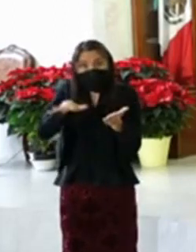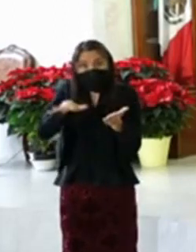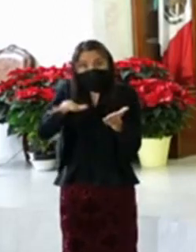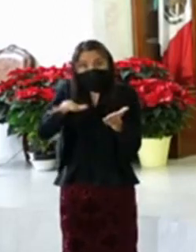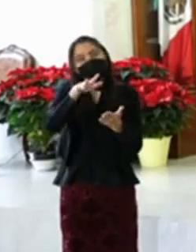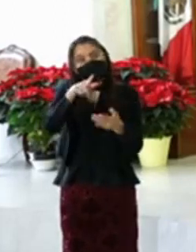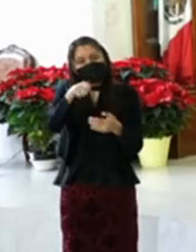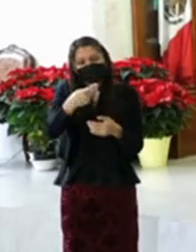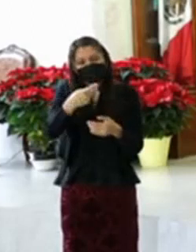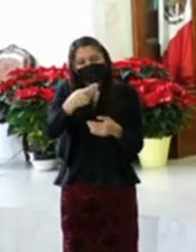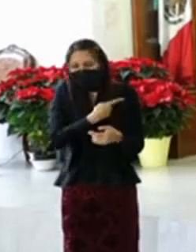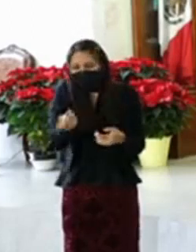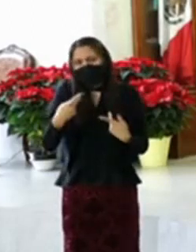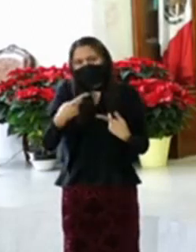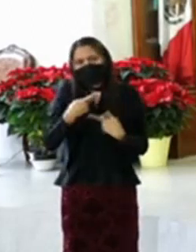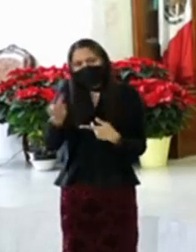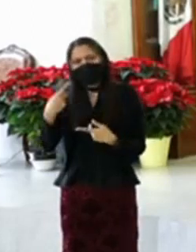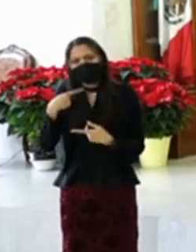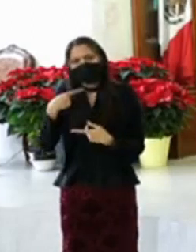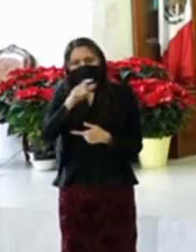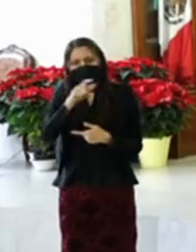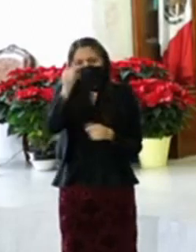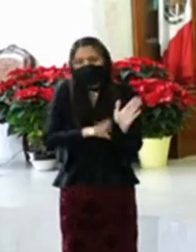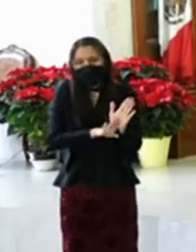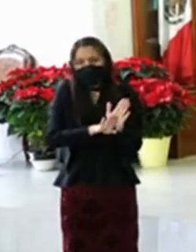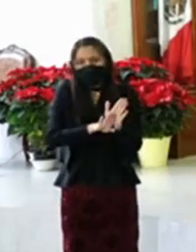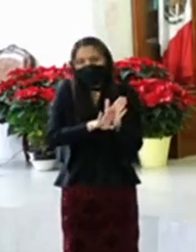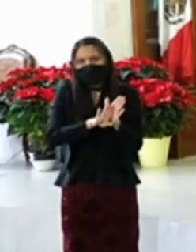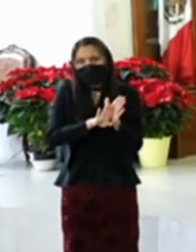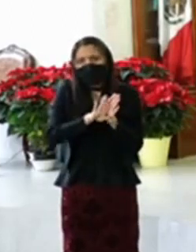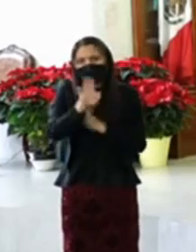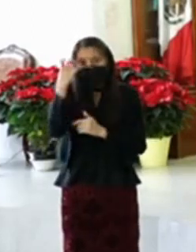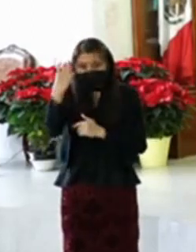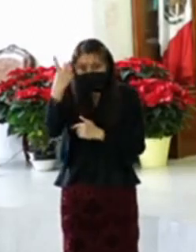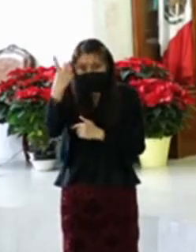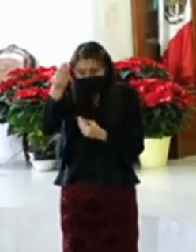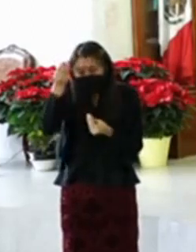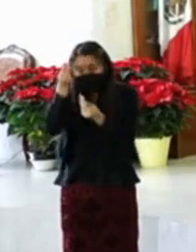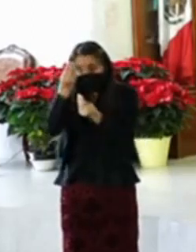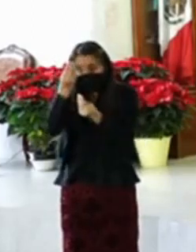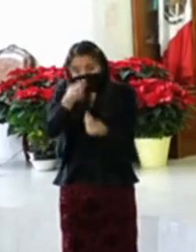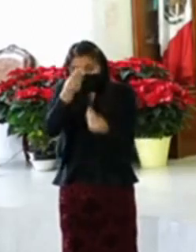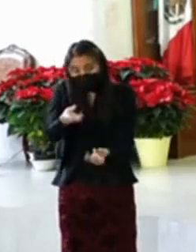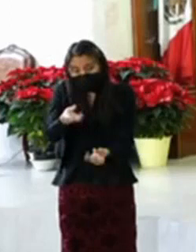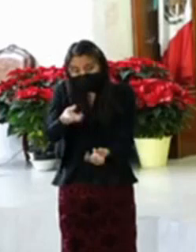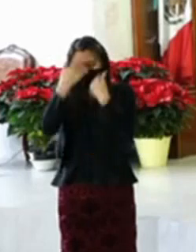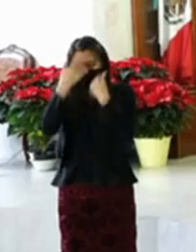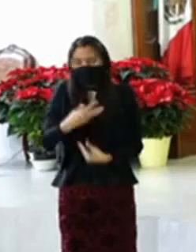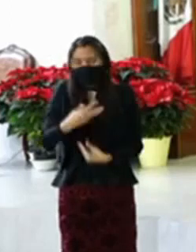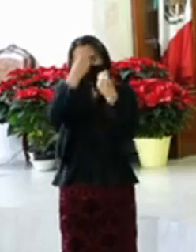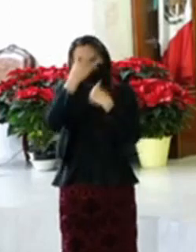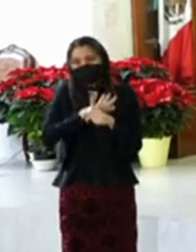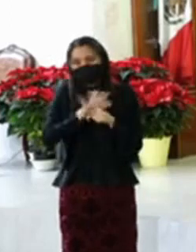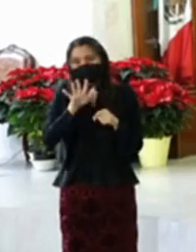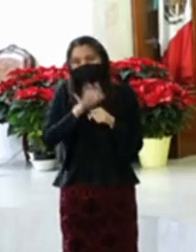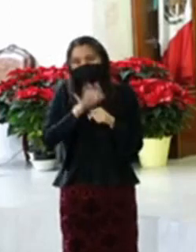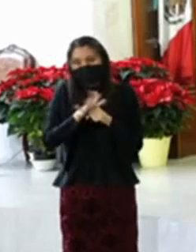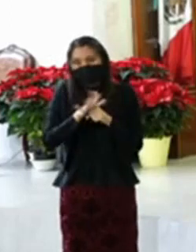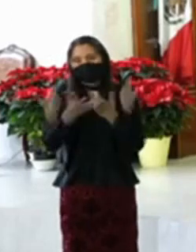y pobre se ha enriquecido por aquel que, siendo rico, todo lo dejó por